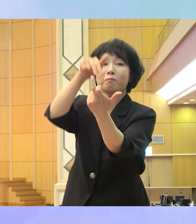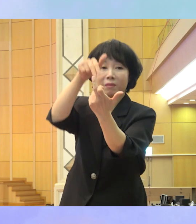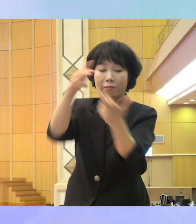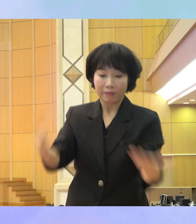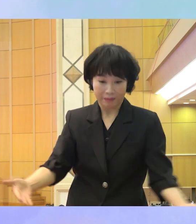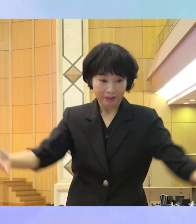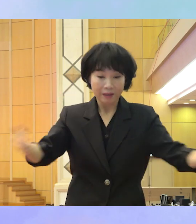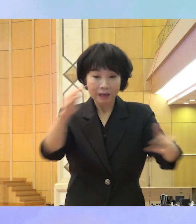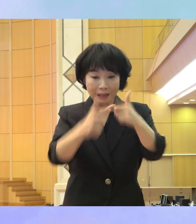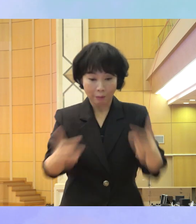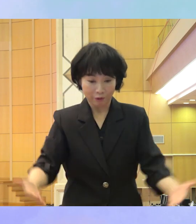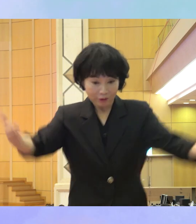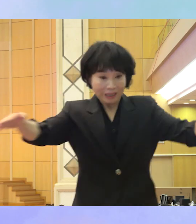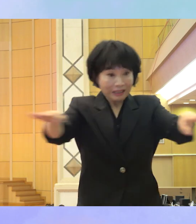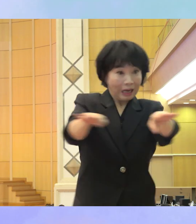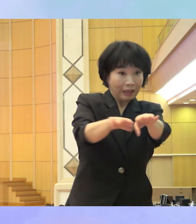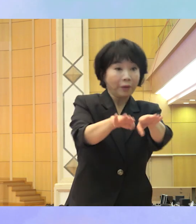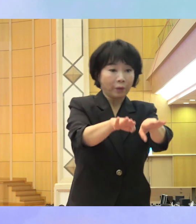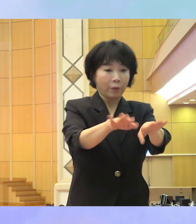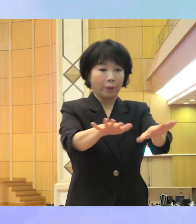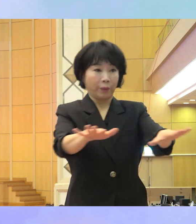수축하고 그리고